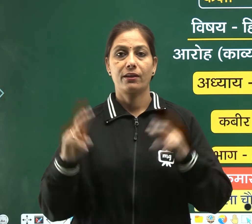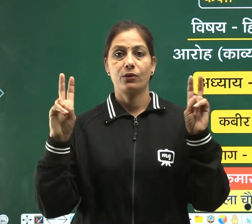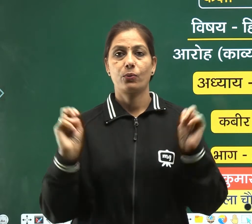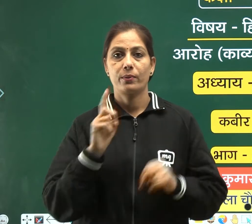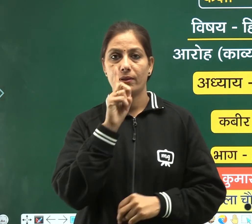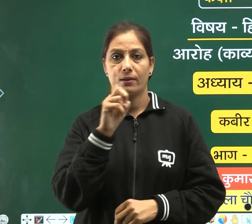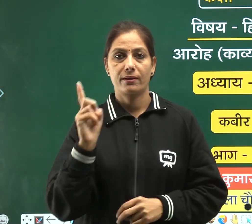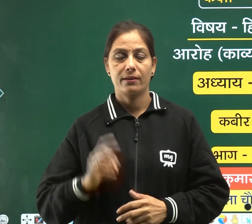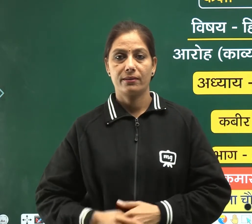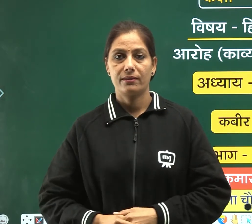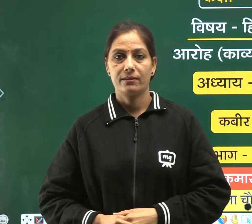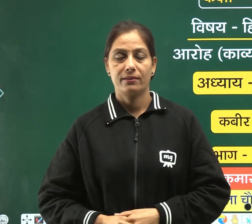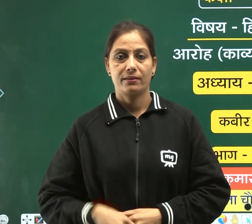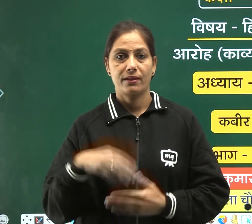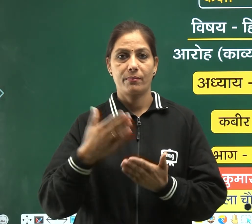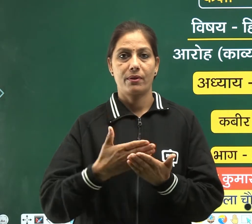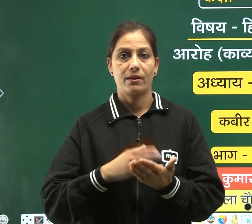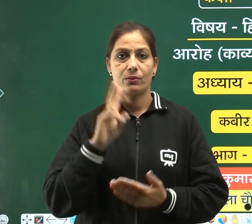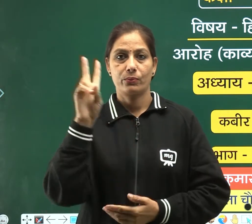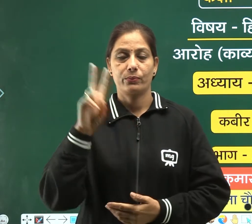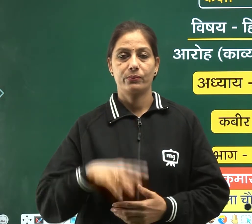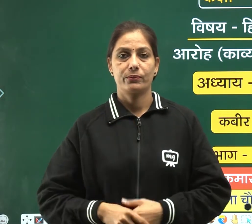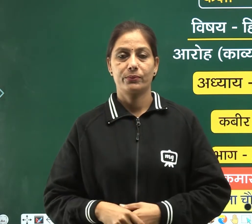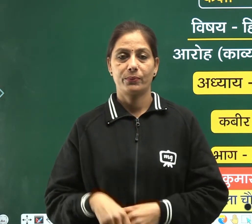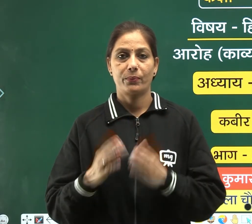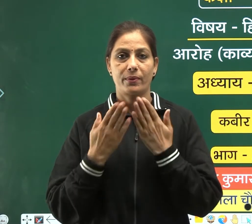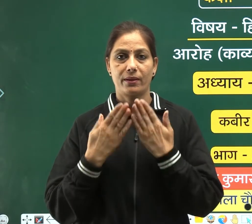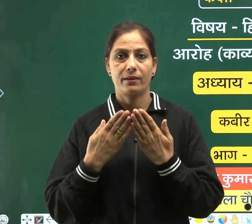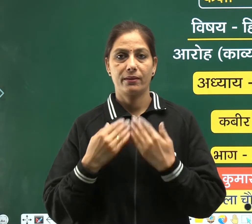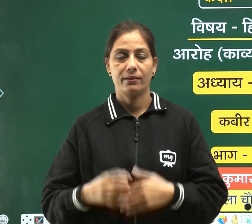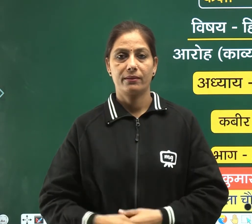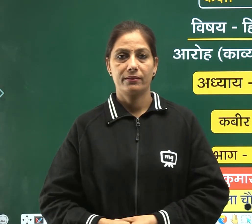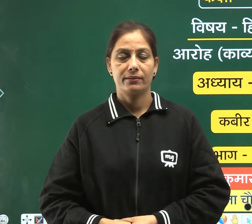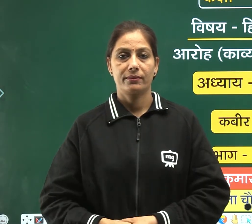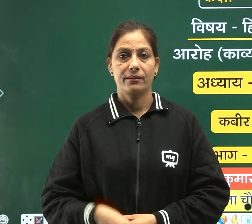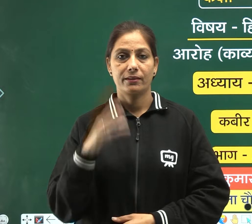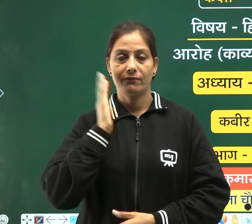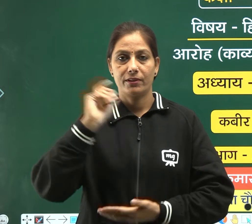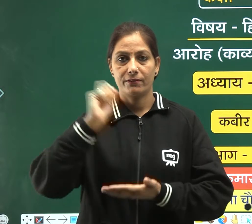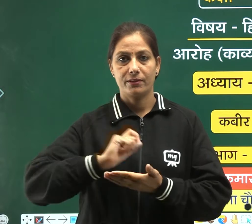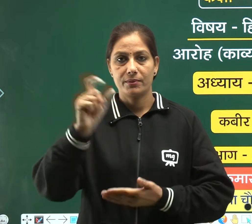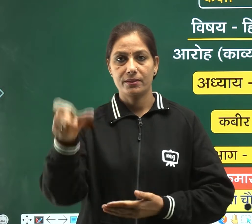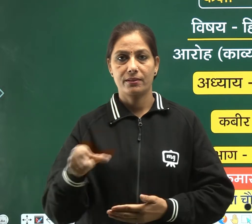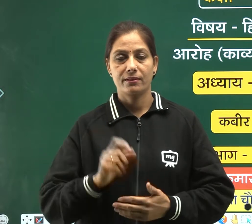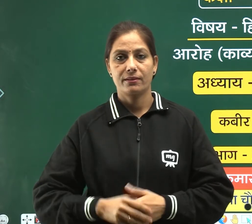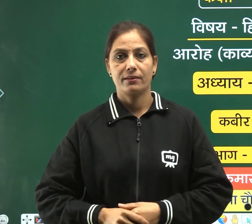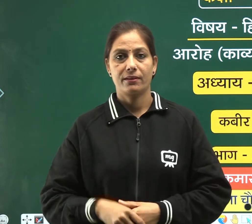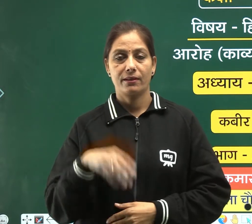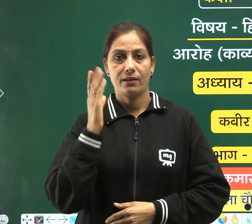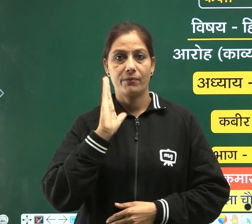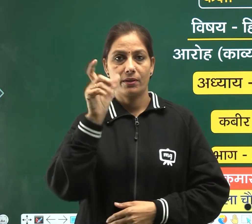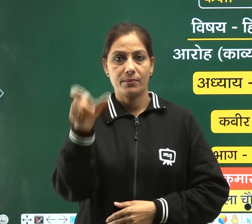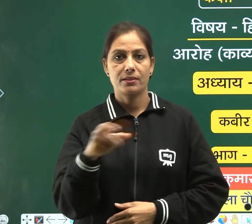अध्याय 11 का भाग 2 पढ़ेंगे। कवि है